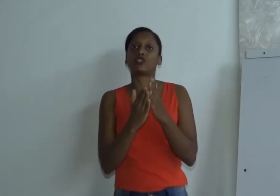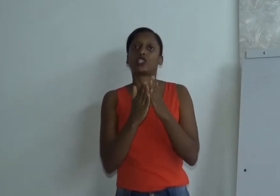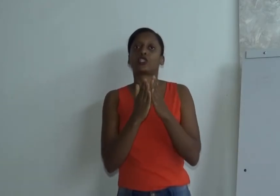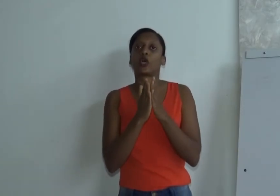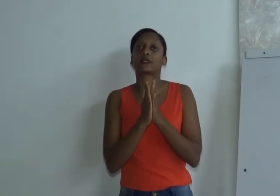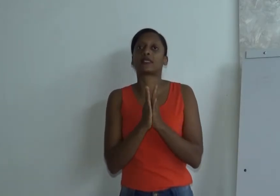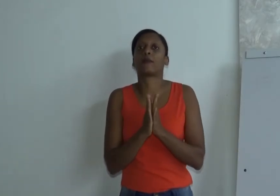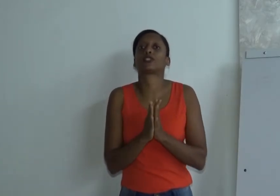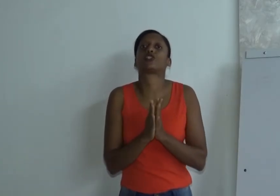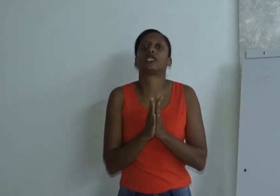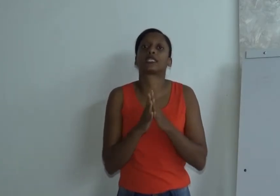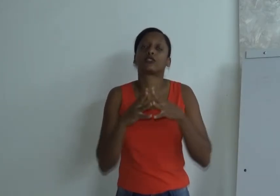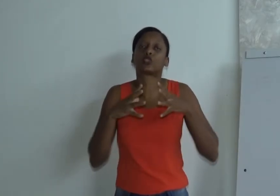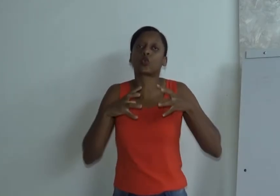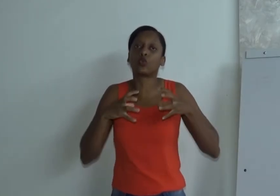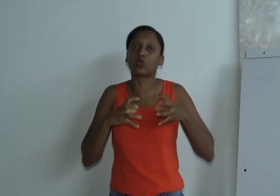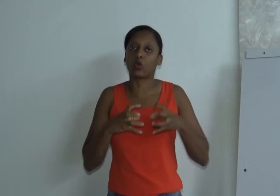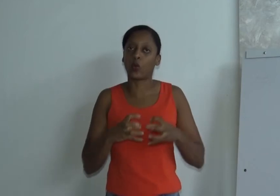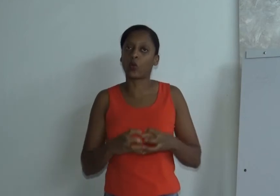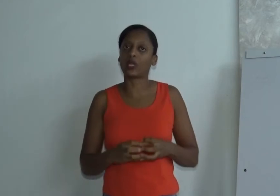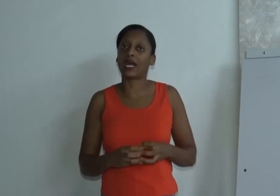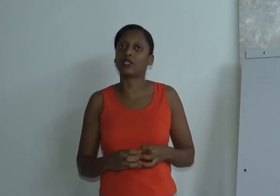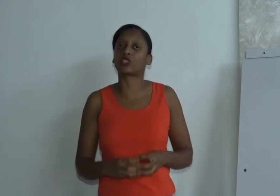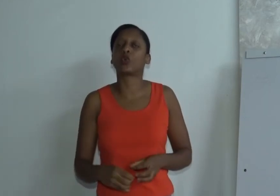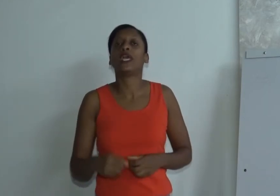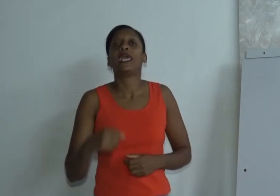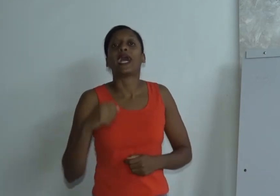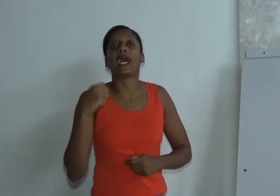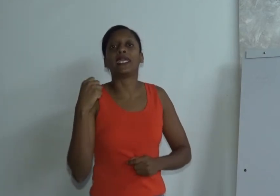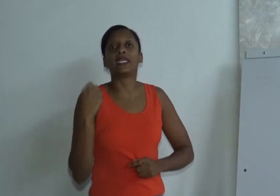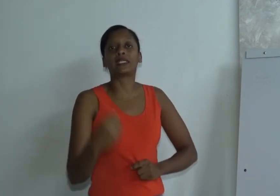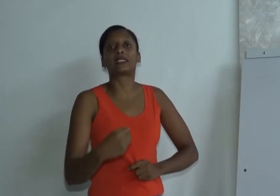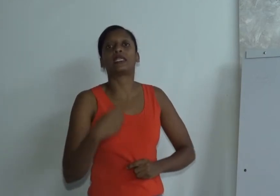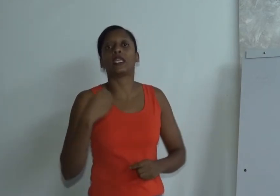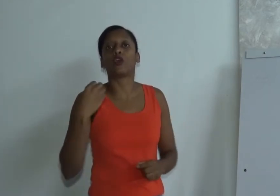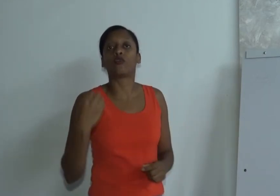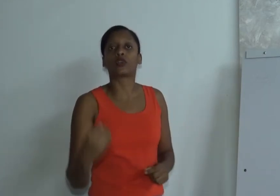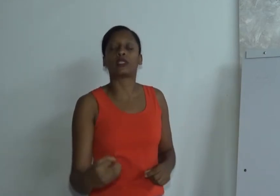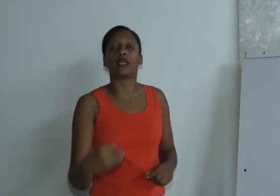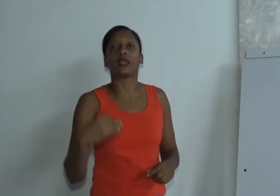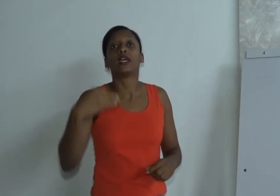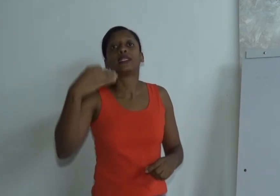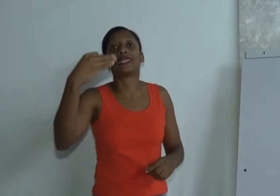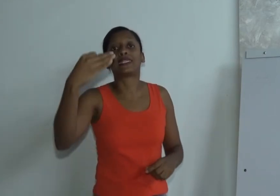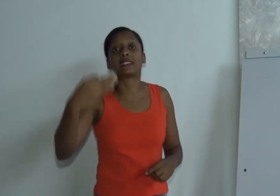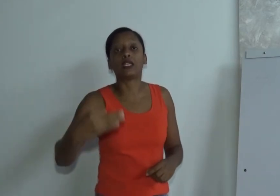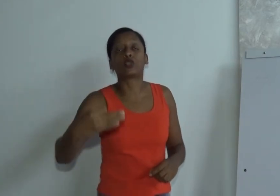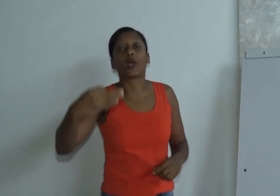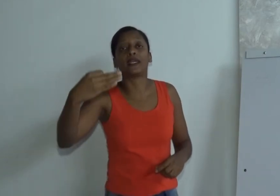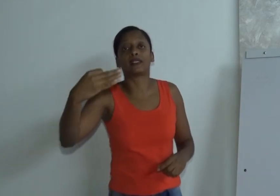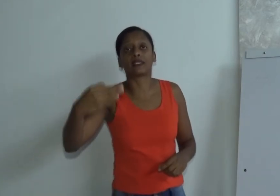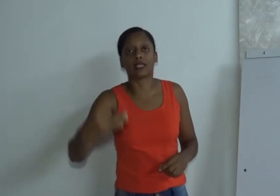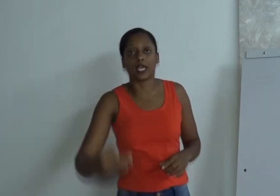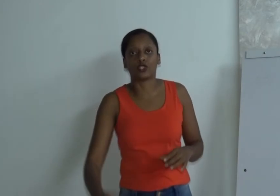de hidroxiapatita junto com o colágeno, aí sim eu vou ter tecido